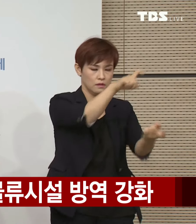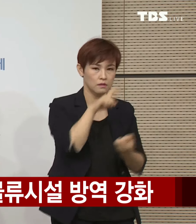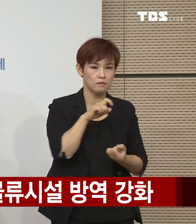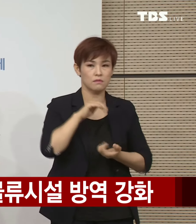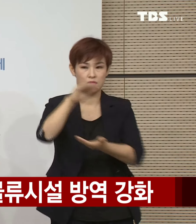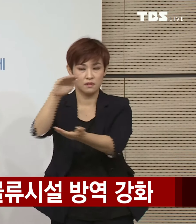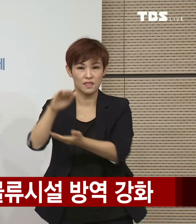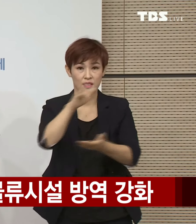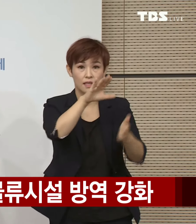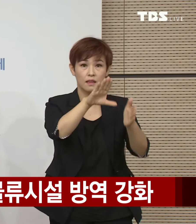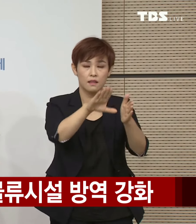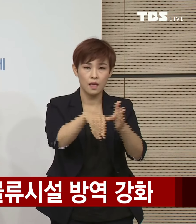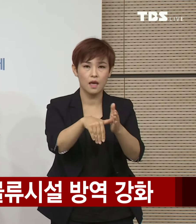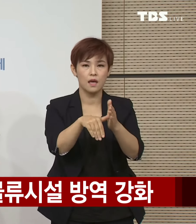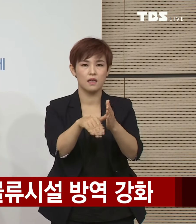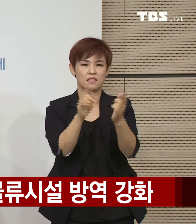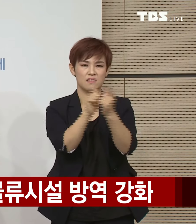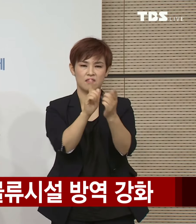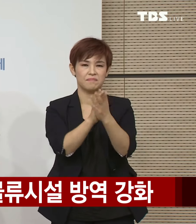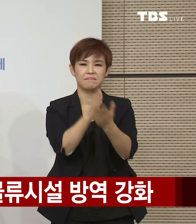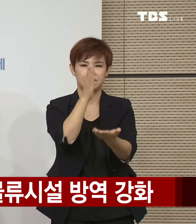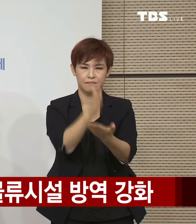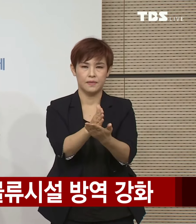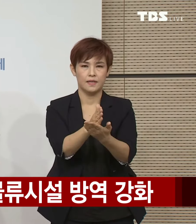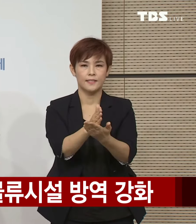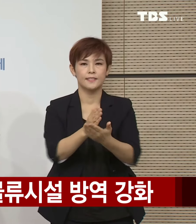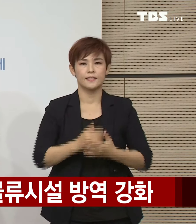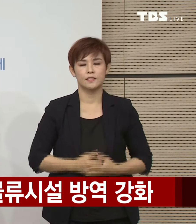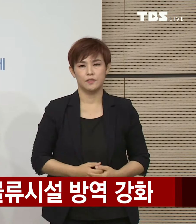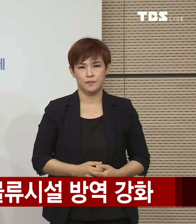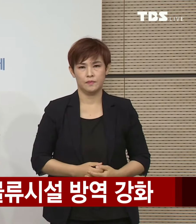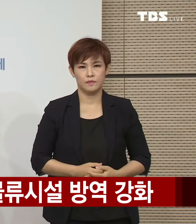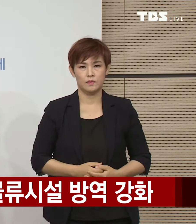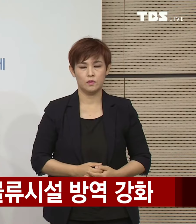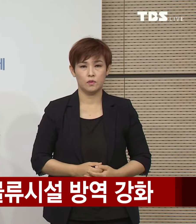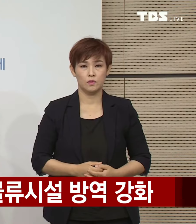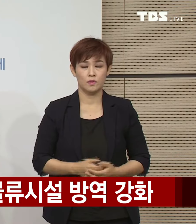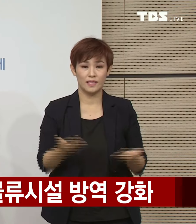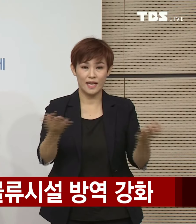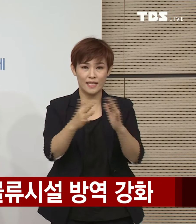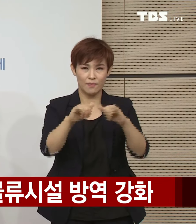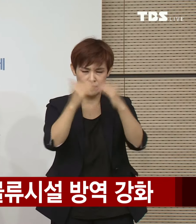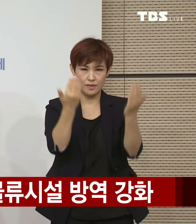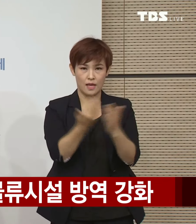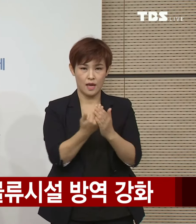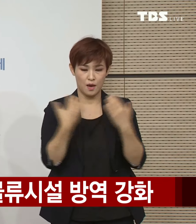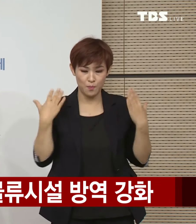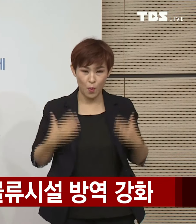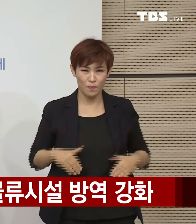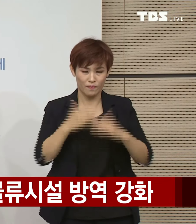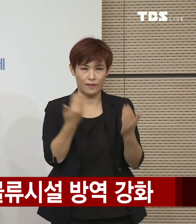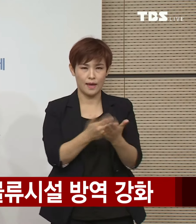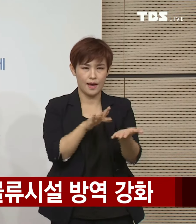전 과정에서의 비대면과 종사자 전신 소독 시스템 구축을 권장할 계획입니다.